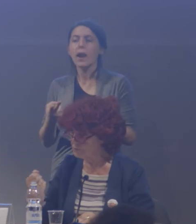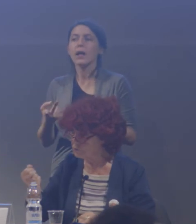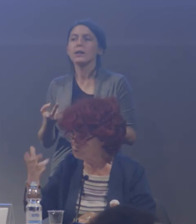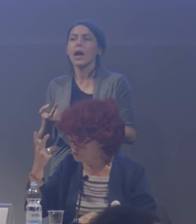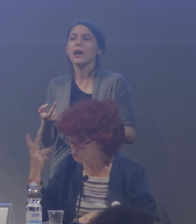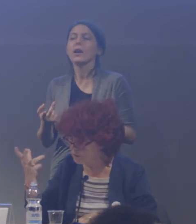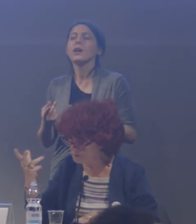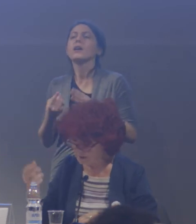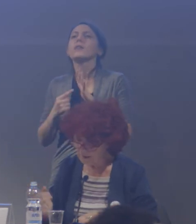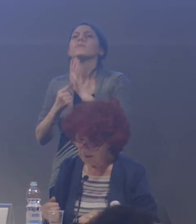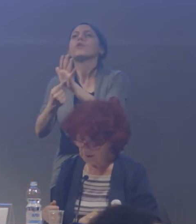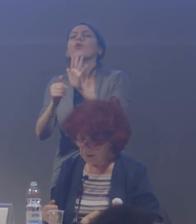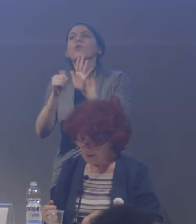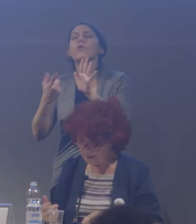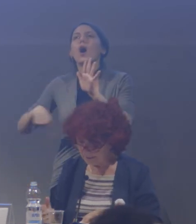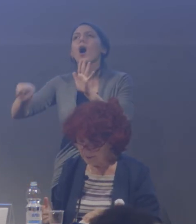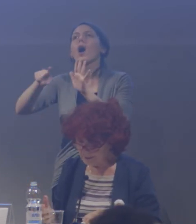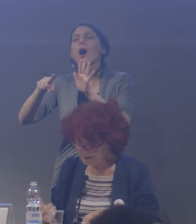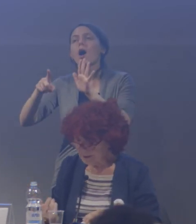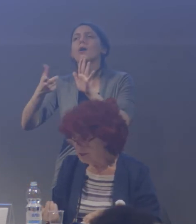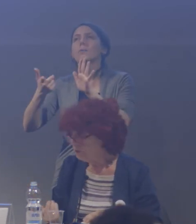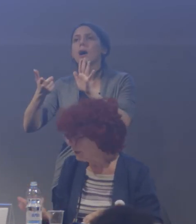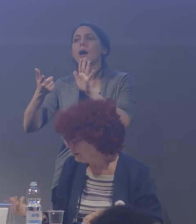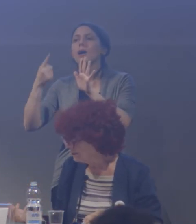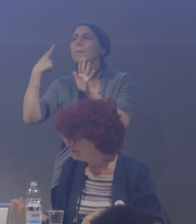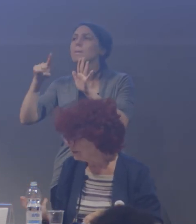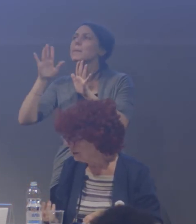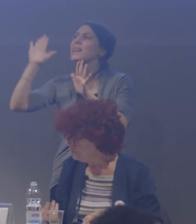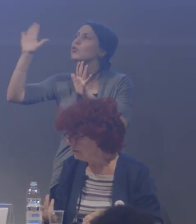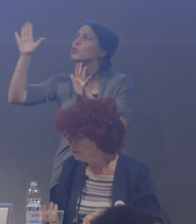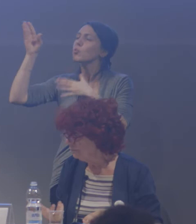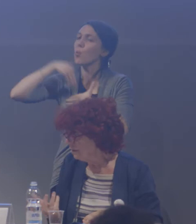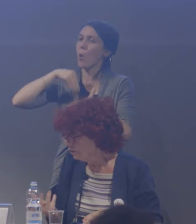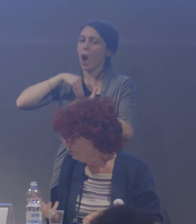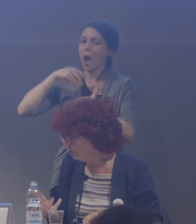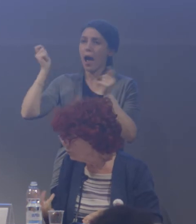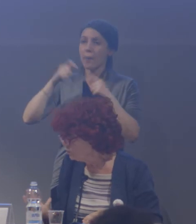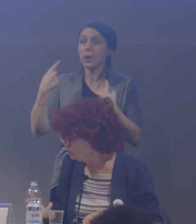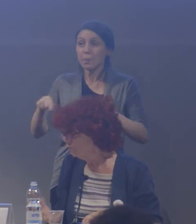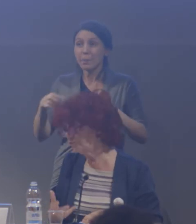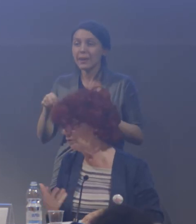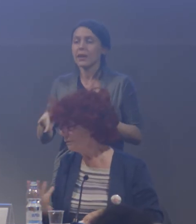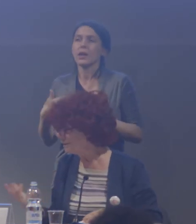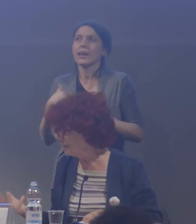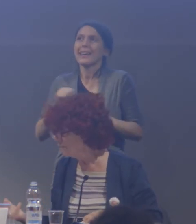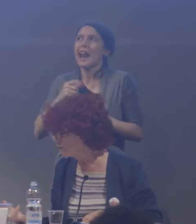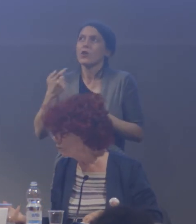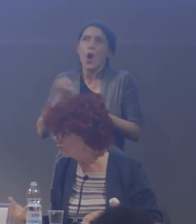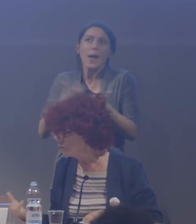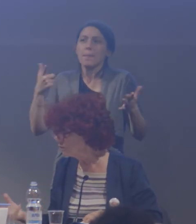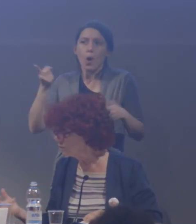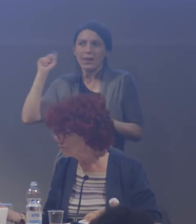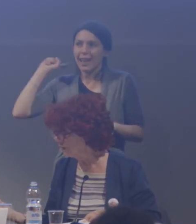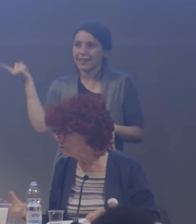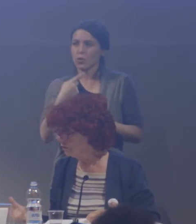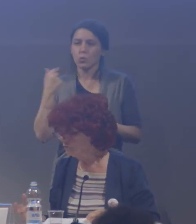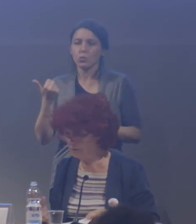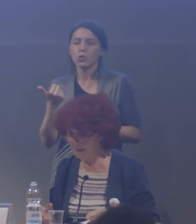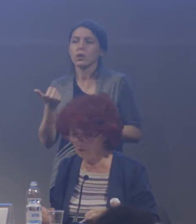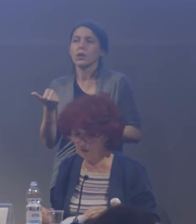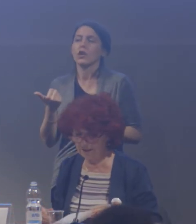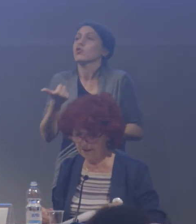a disposizione questa caratteristica, che è una caratteristica di questi tempi, io la considero fondamentale per tutti. Adesso non